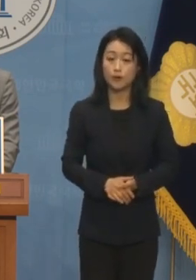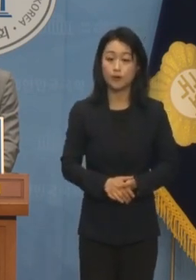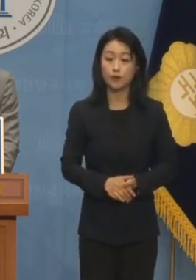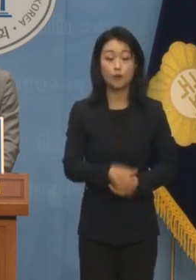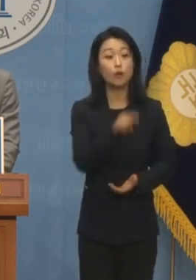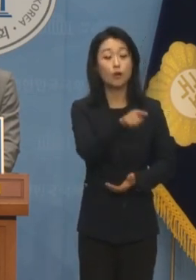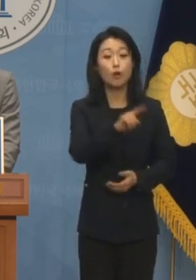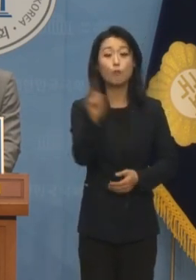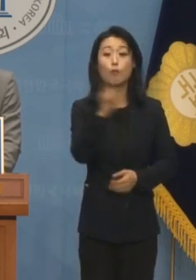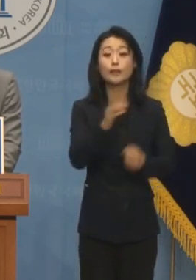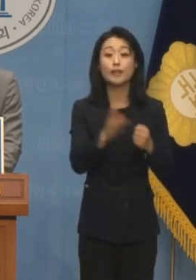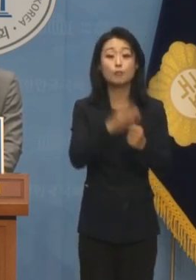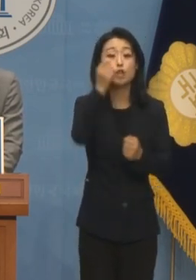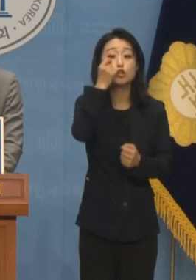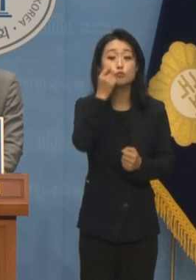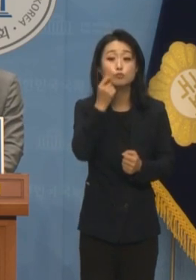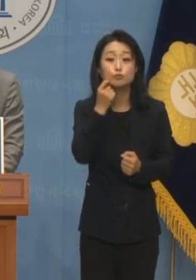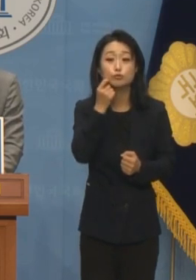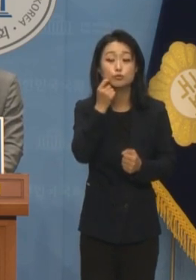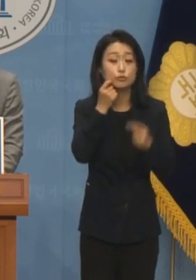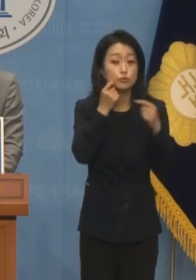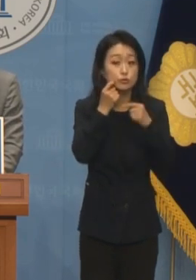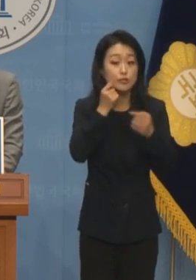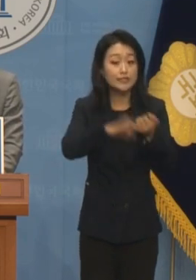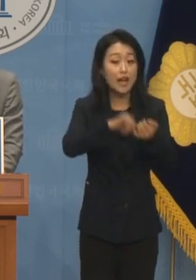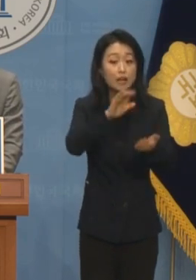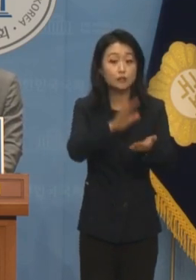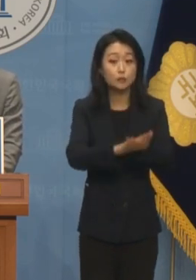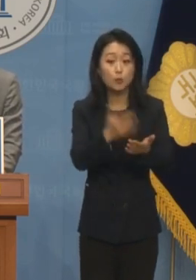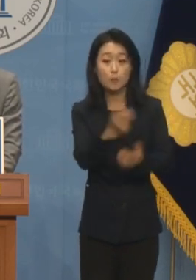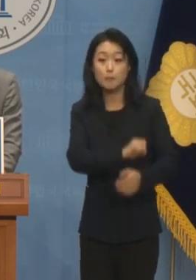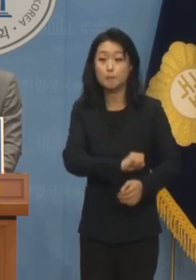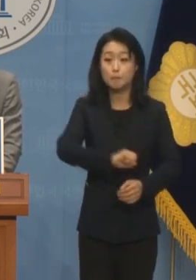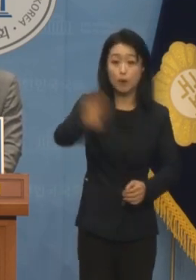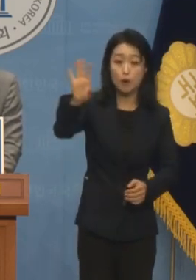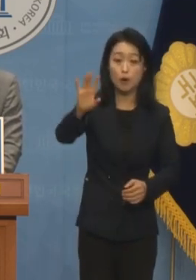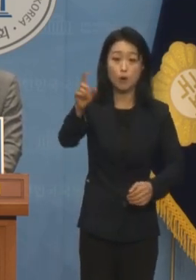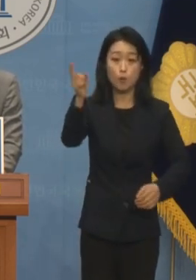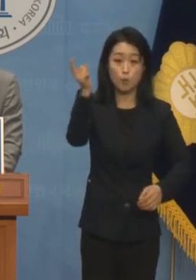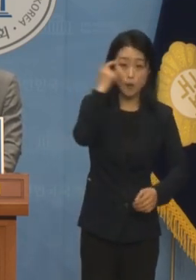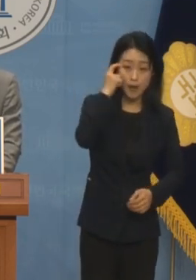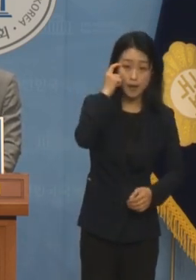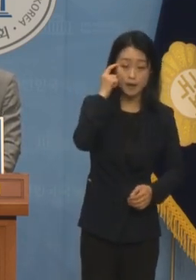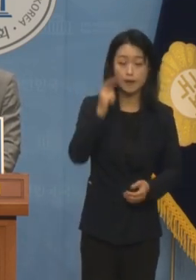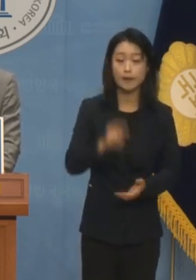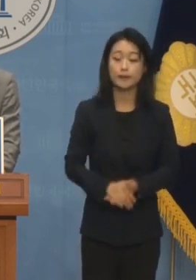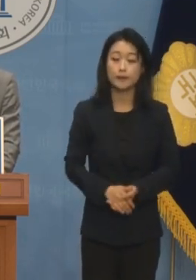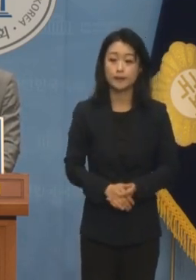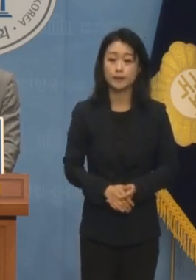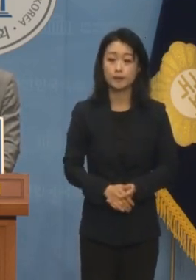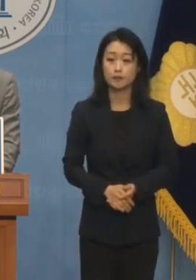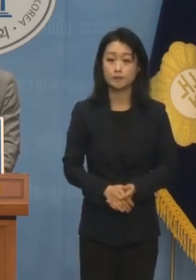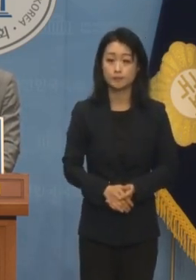대체 무엇 때문에 눈물을 흘리며 한 약속을 헌신짝처럼 버린 것입니까?